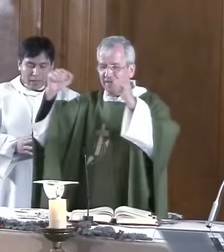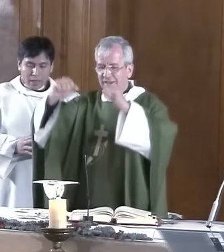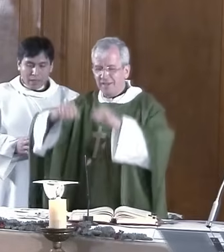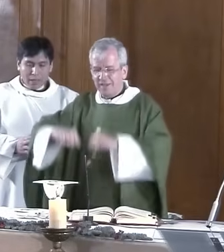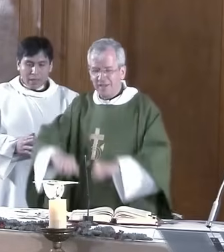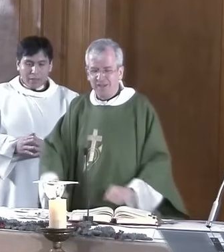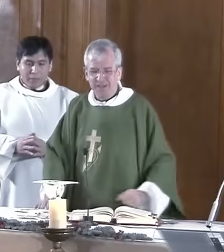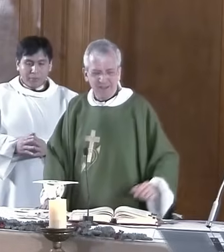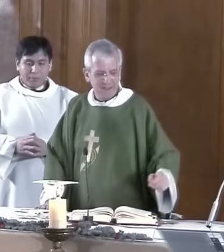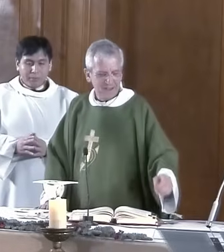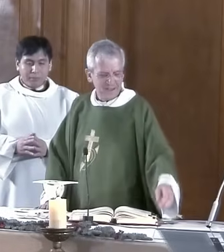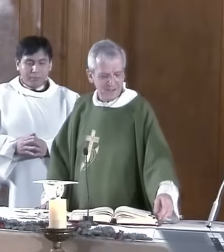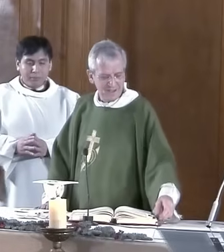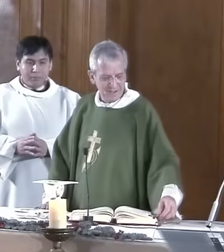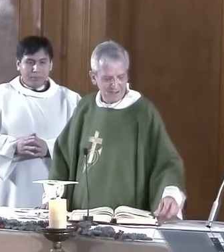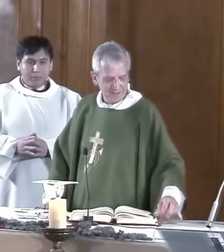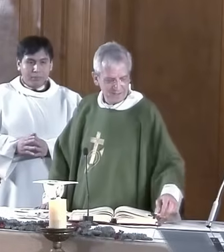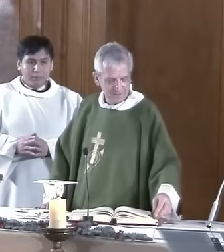Amén.